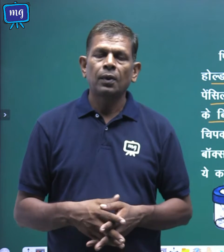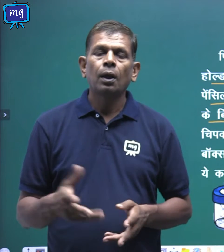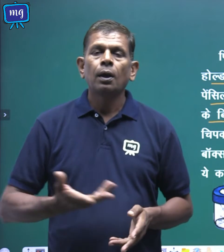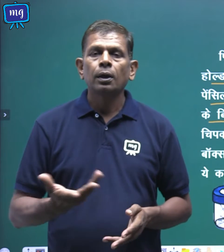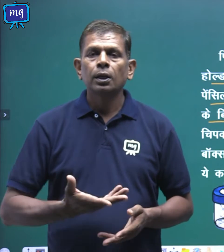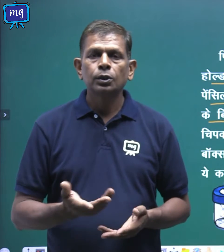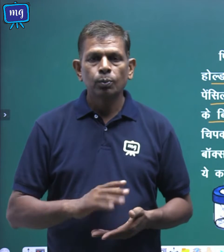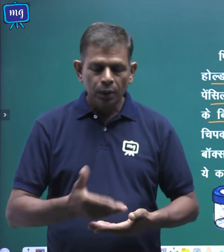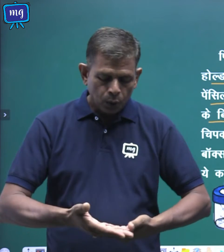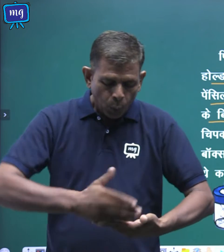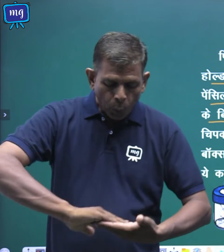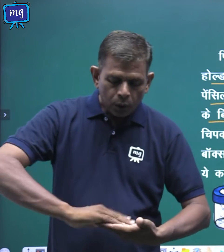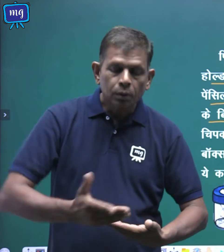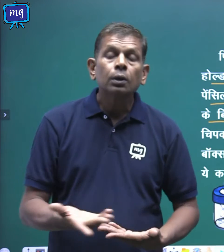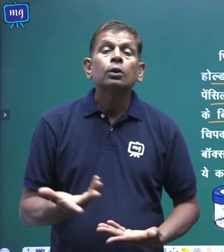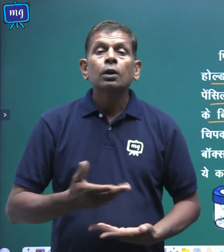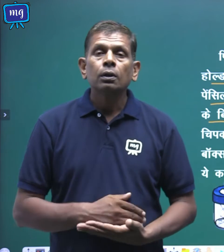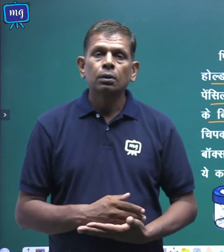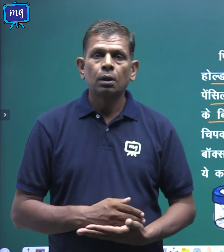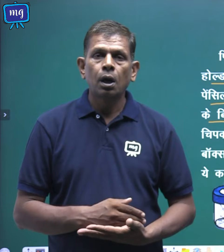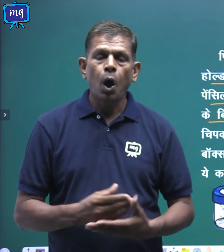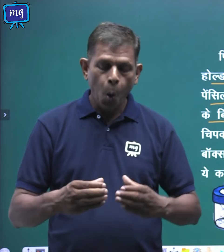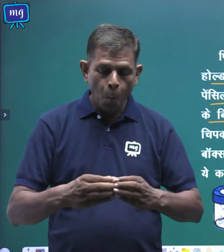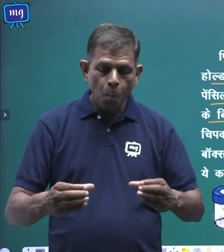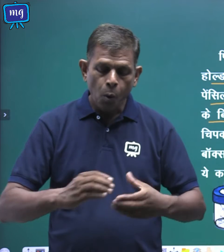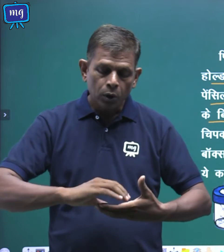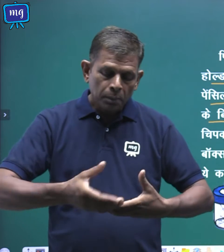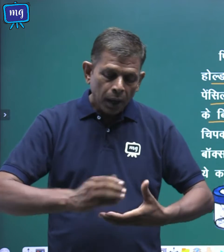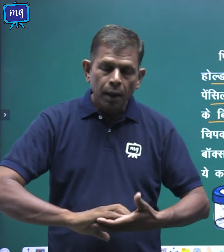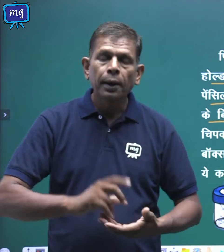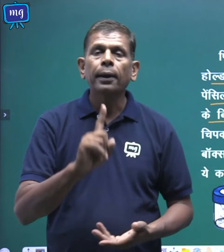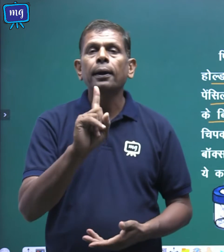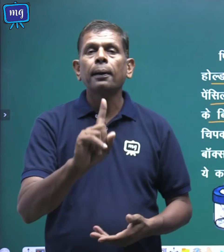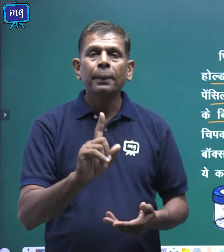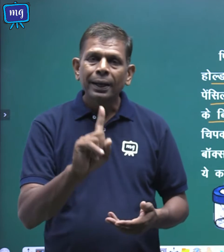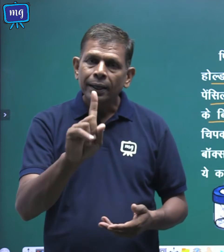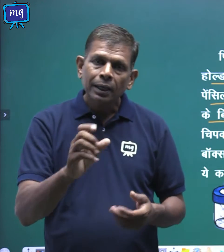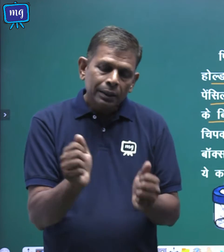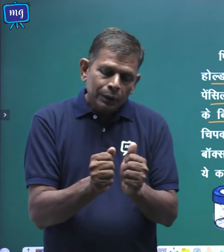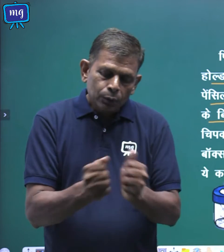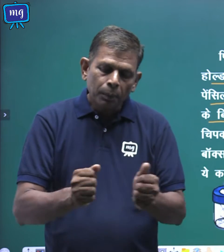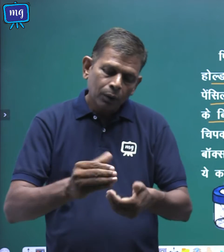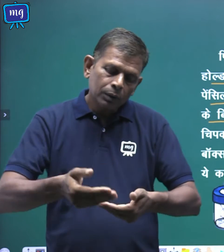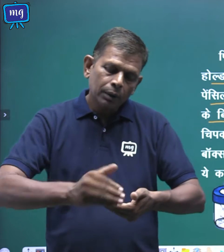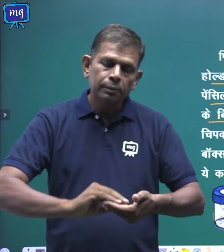कैसे होता है बच्चों बंद? बॉक्स में यहाँ पर चुंबक लगा होता है,